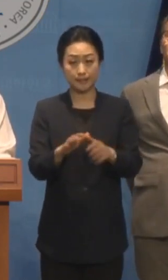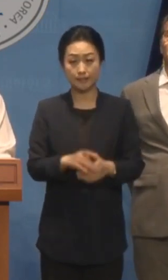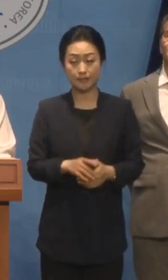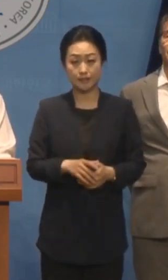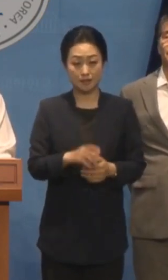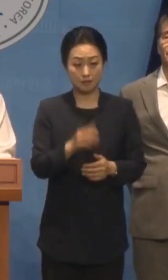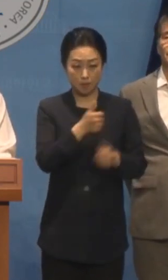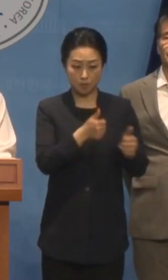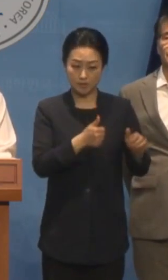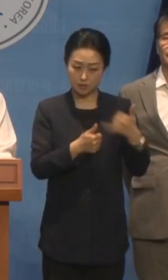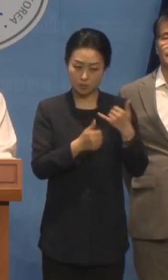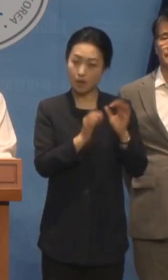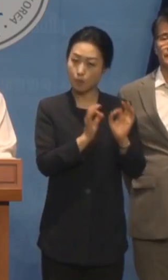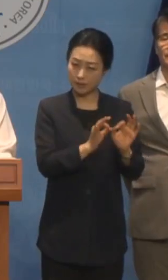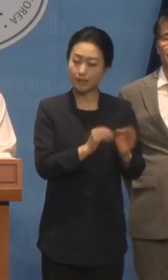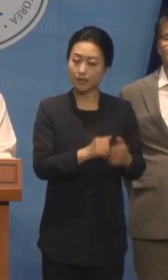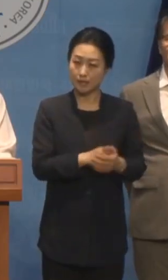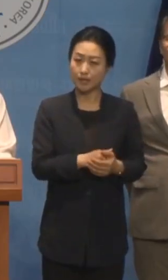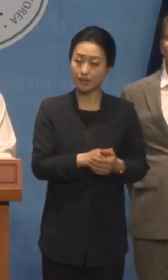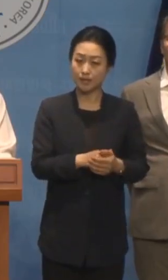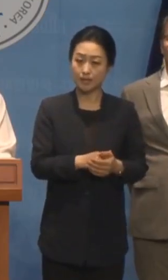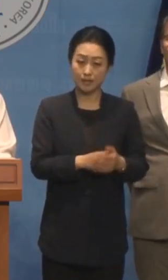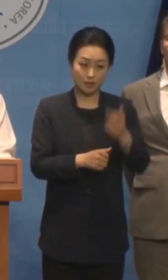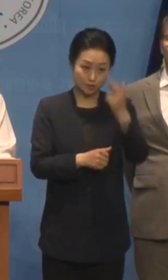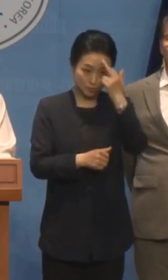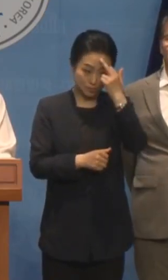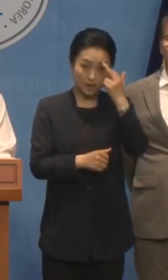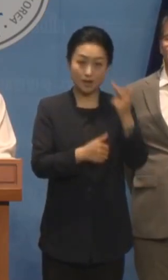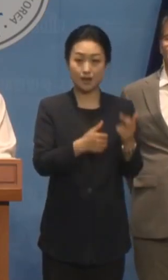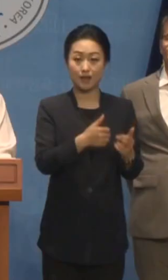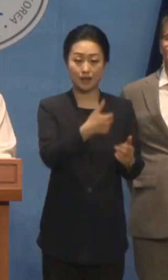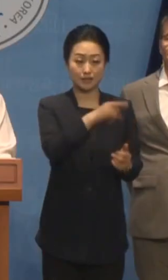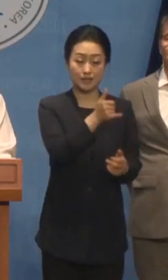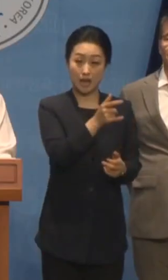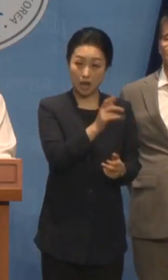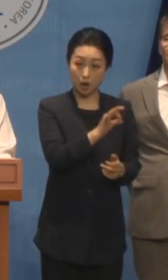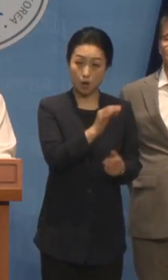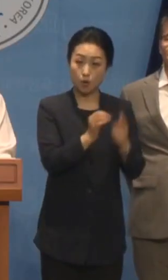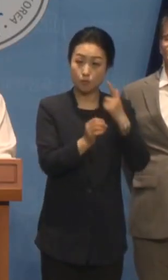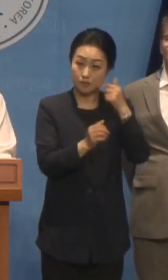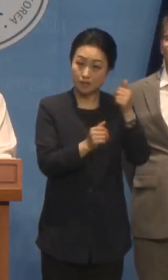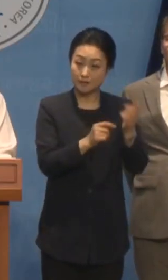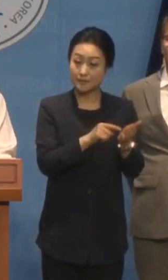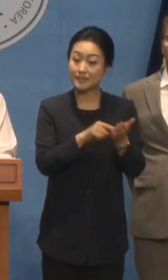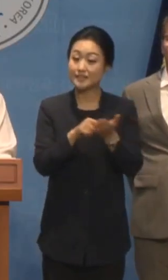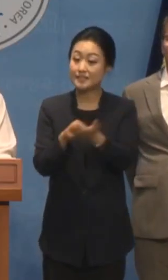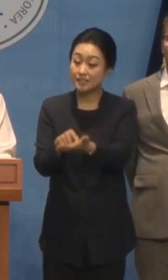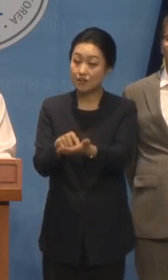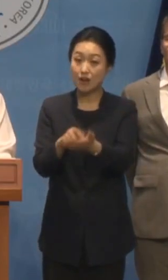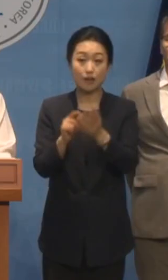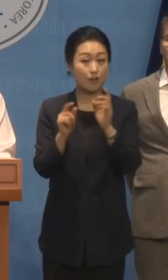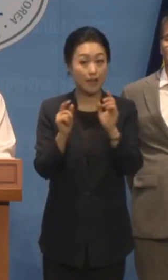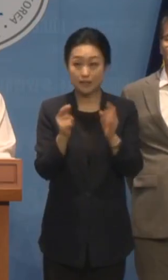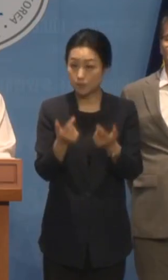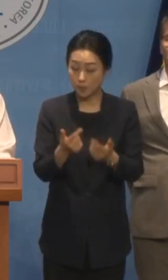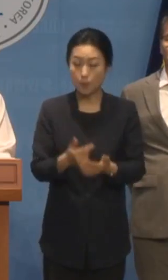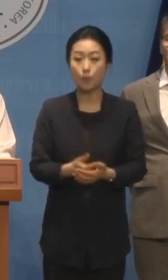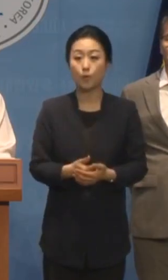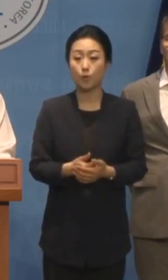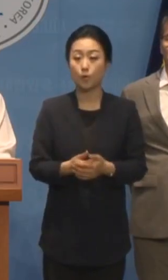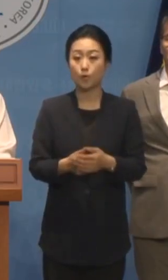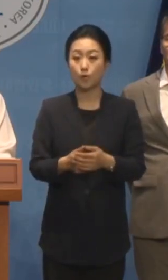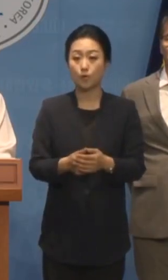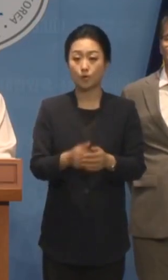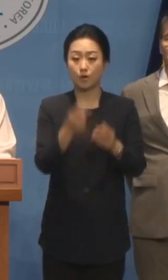연락이 왔는데 최재형 목사가 심의 신청을 한 걸로 심의를 한 거 아니고